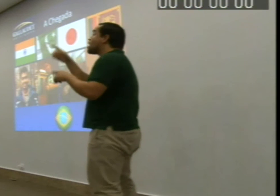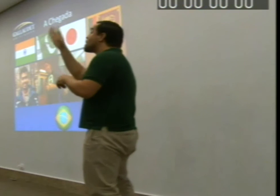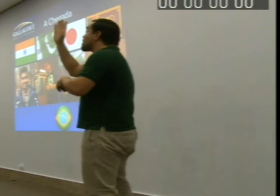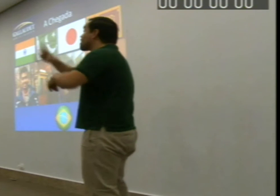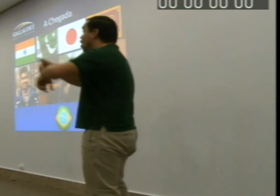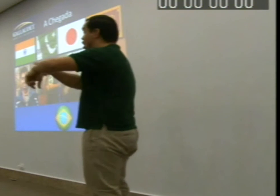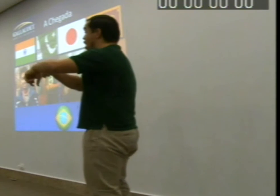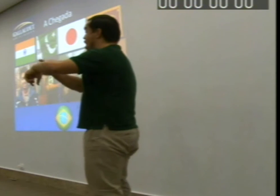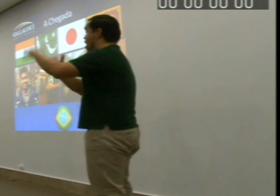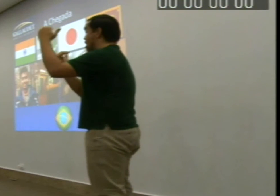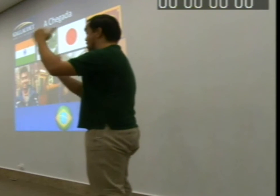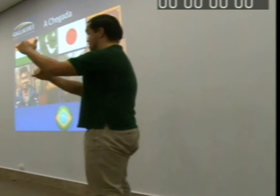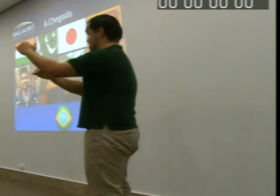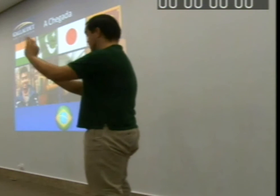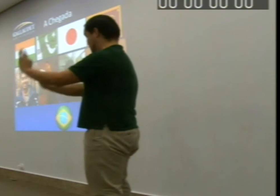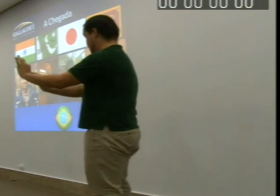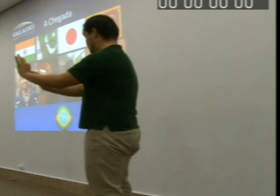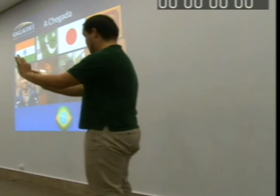no